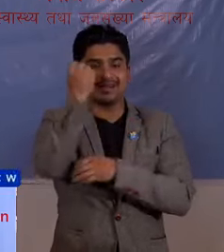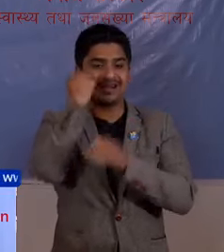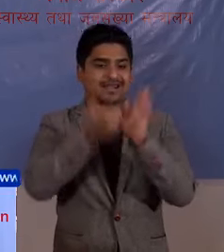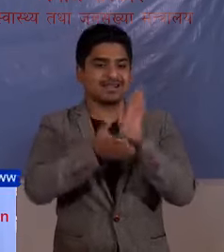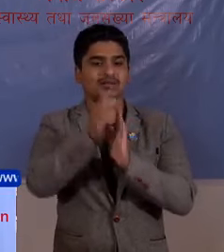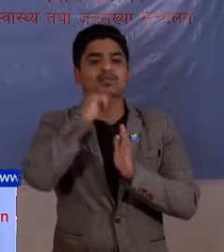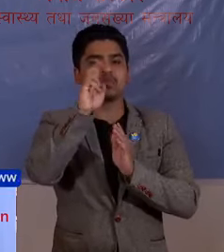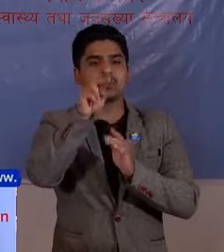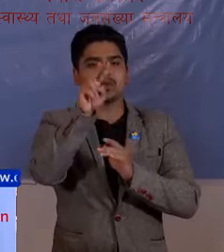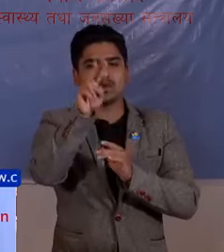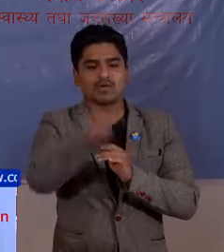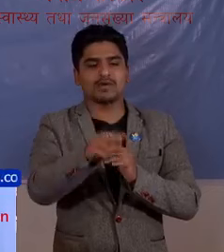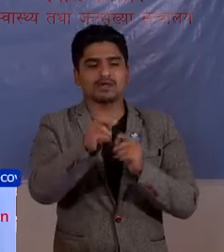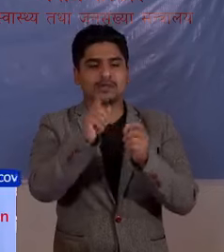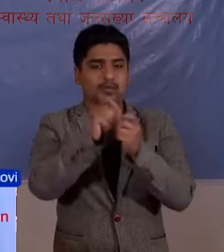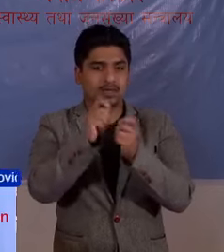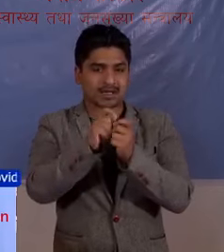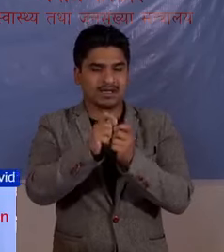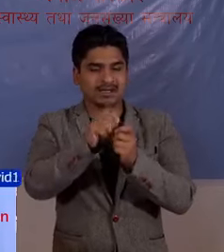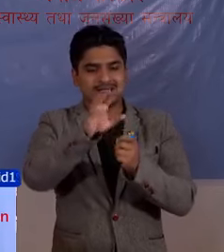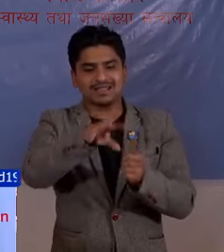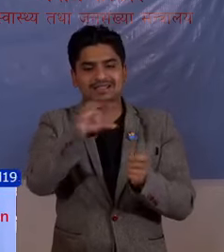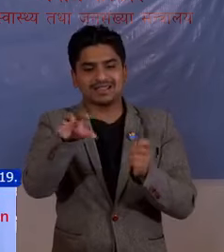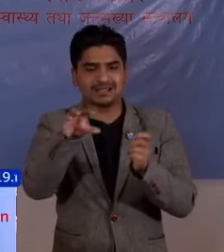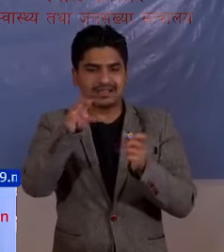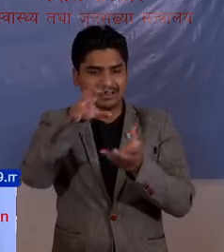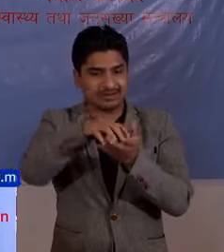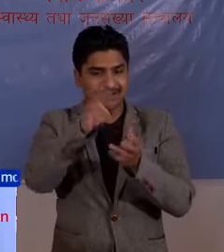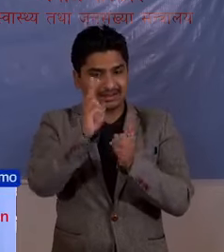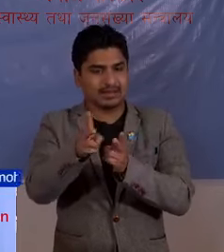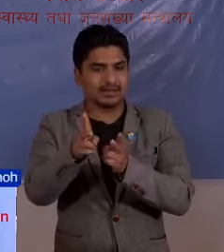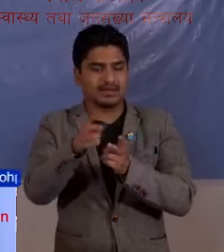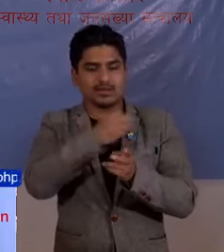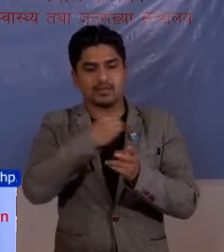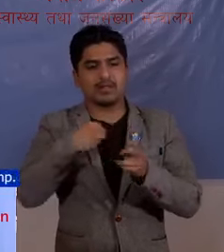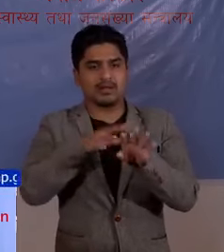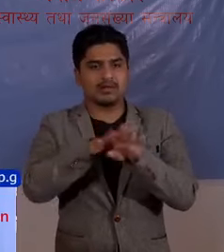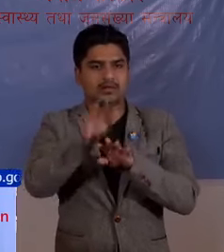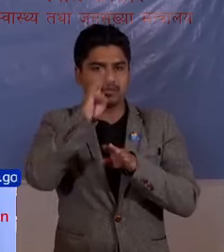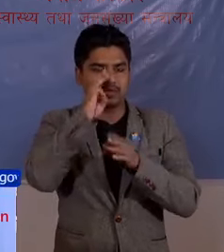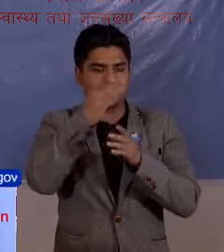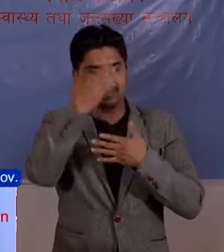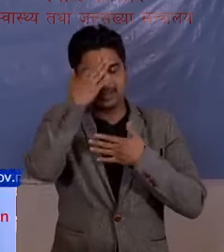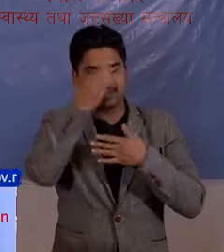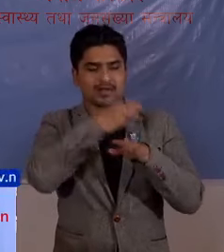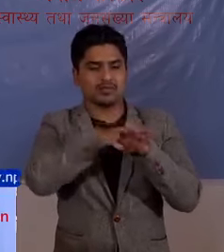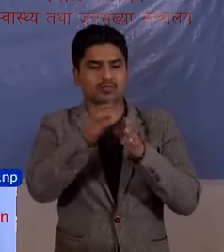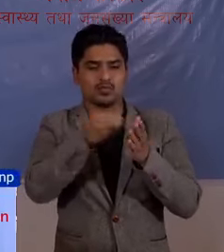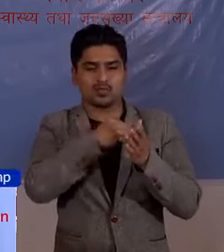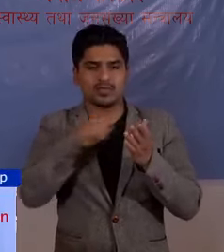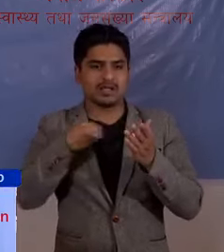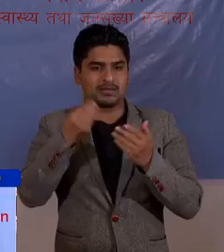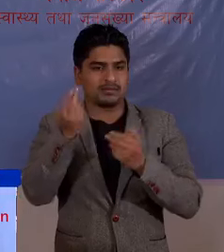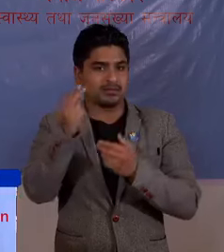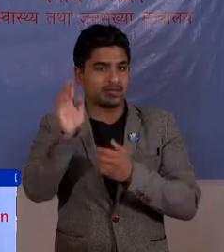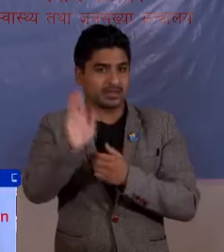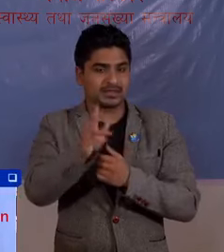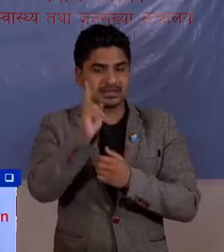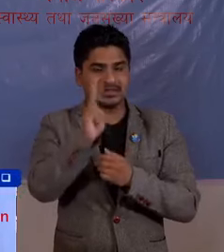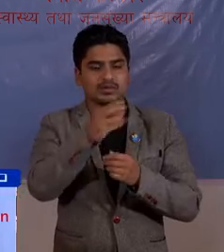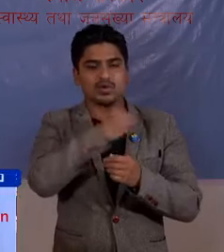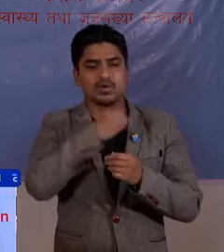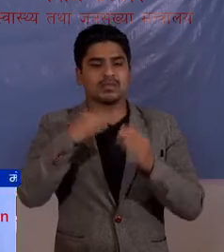जानु नपर्ने स्थिति सिर्जना गरेर स्थानीय स्तरमै त्यहीँ रहेका अस्पतालहरूमा संक्रमितको उपचार पनि भइरहेको छ।